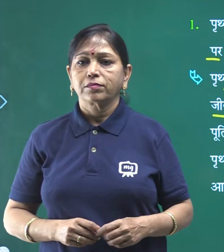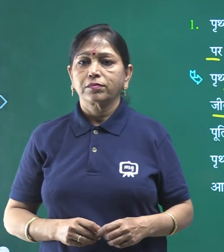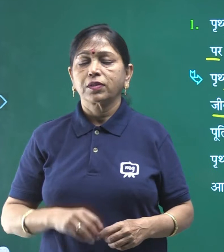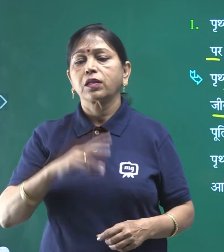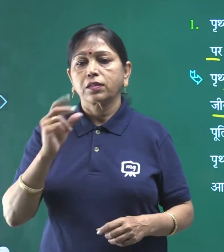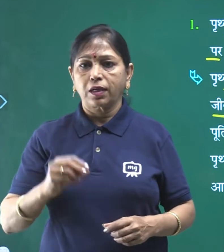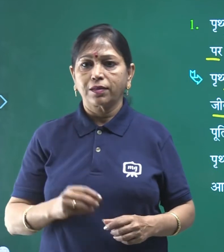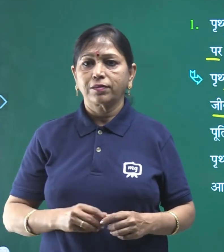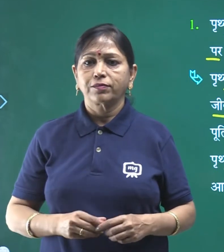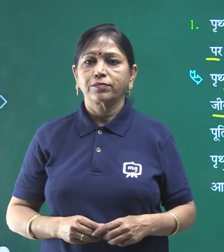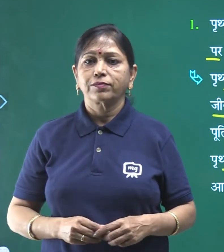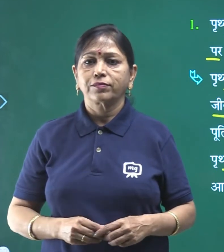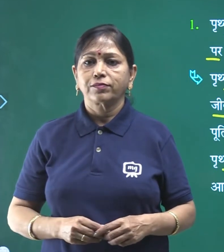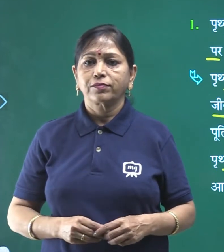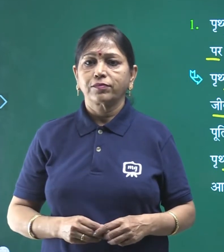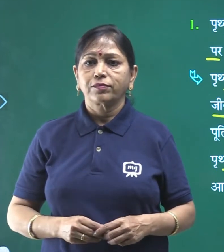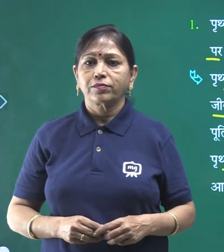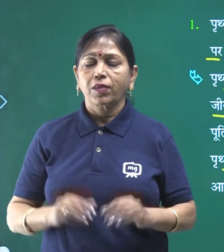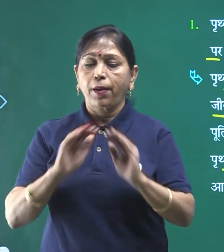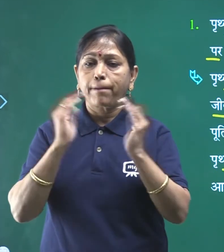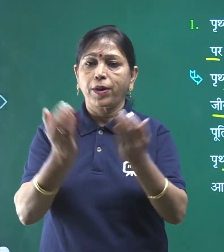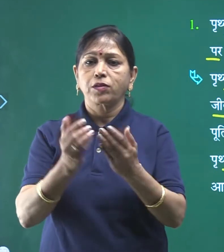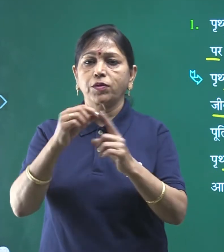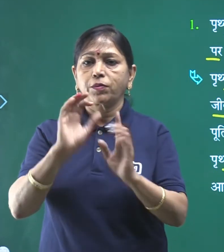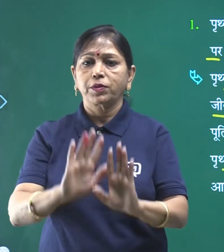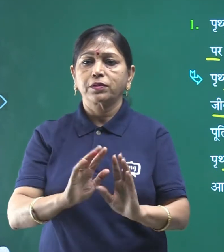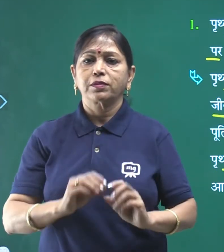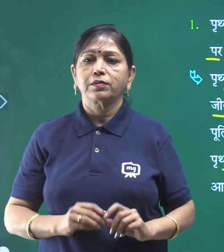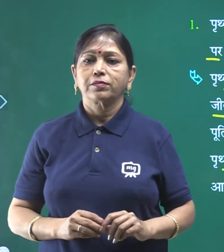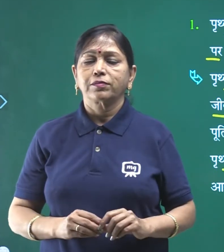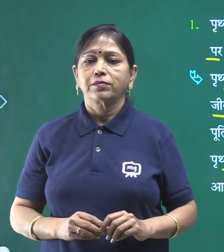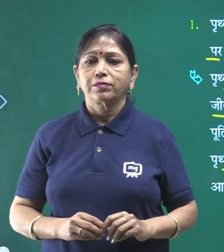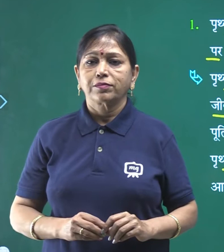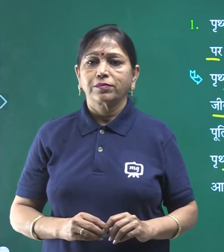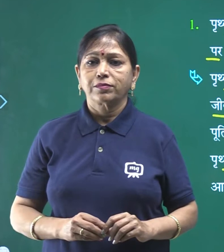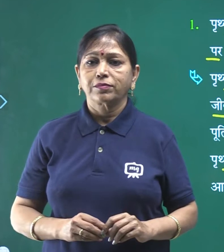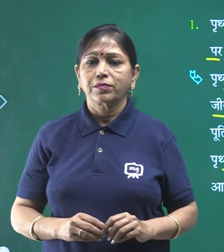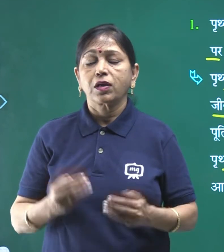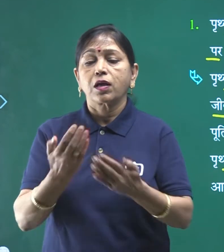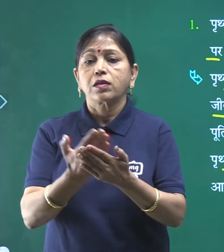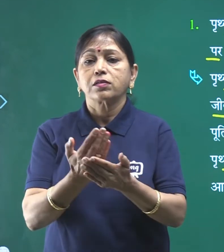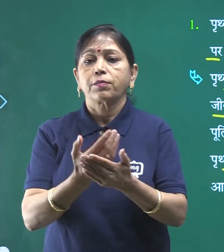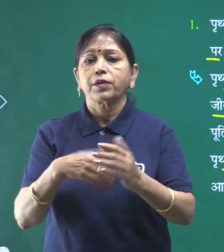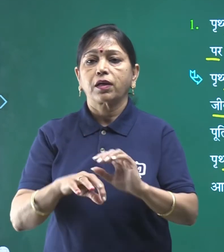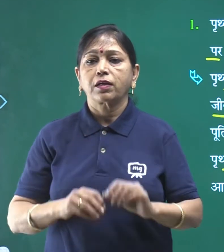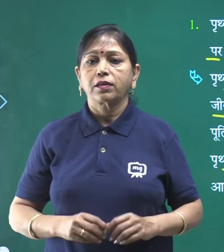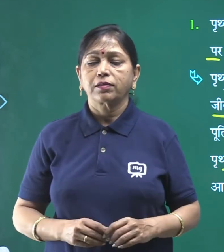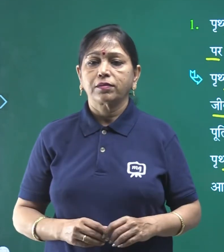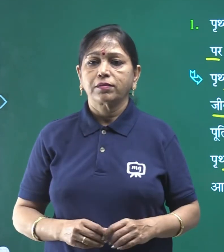है तथा पृथ्वी पर उपलब्ध है की संपदा की